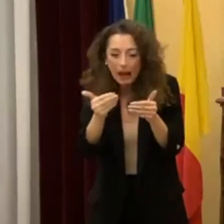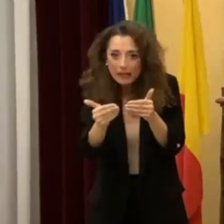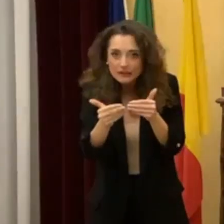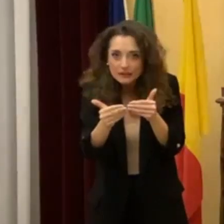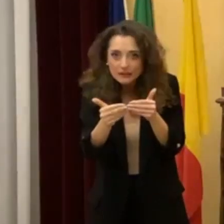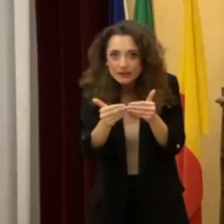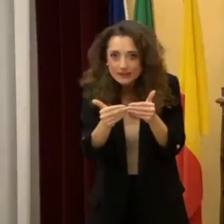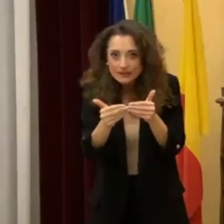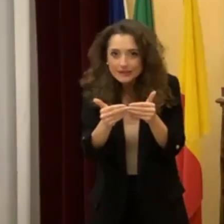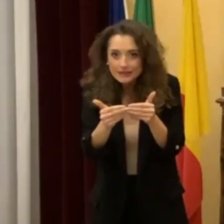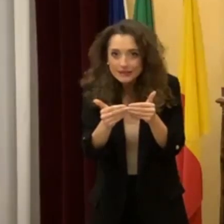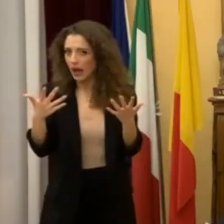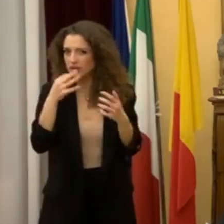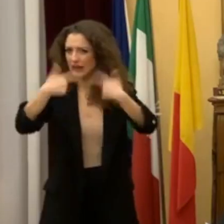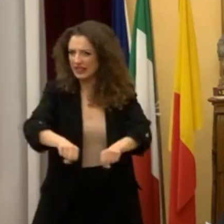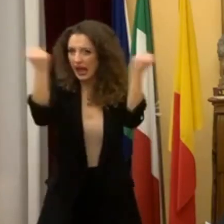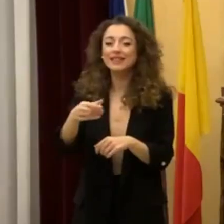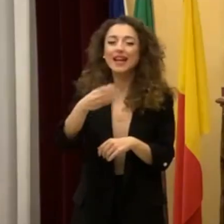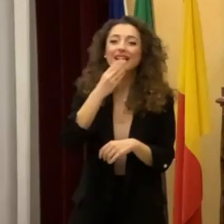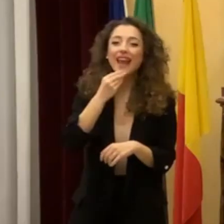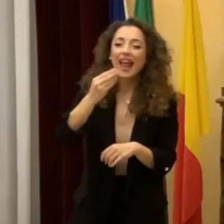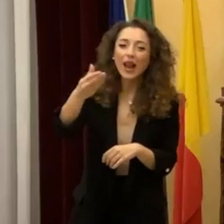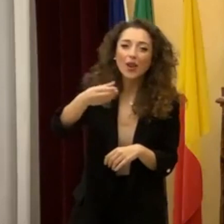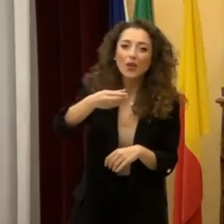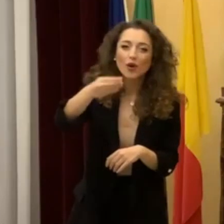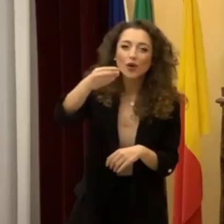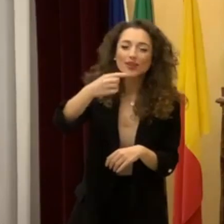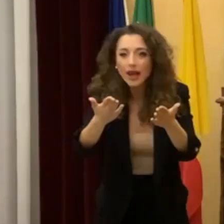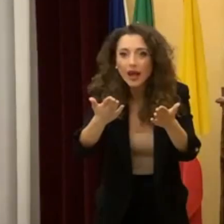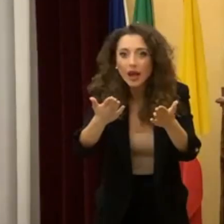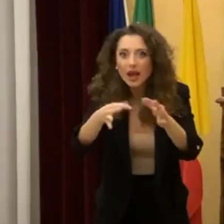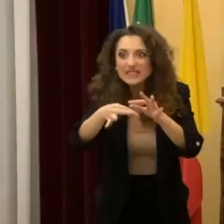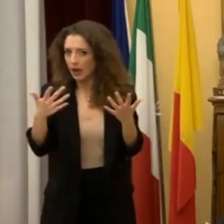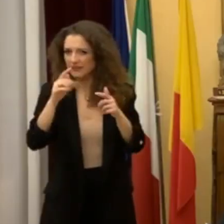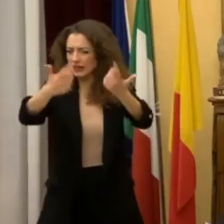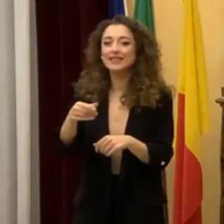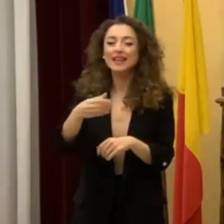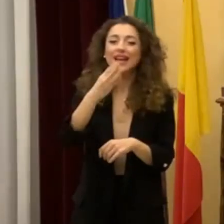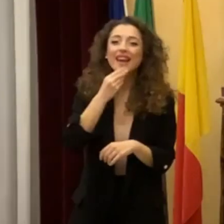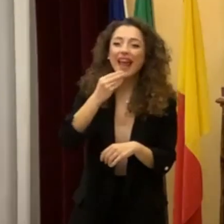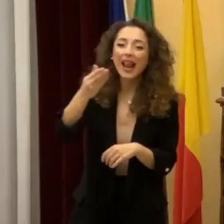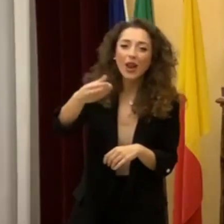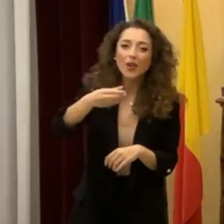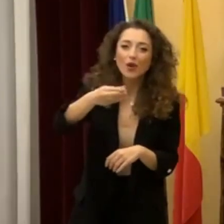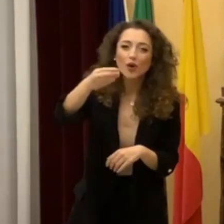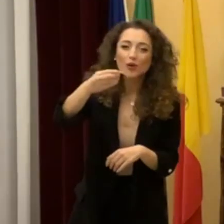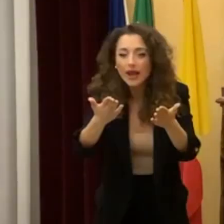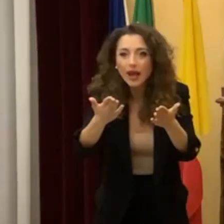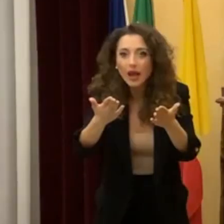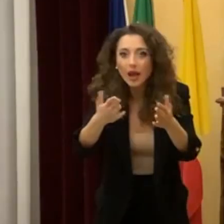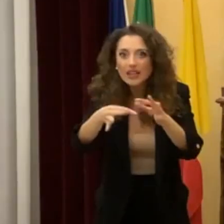E tutti quelli che avevo champagne pronti. Ti dico qui in diretta. Le strappo? Ti dico qui in